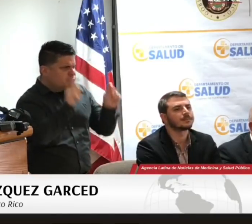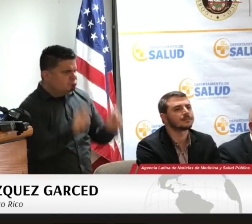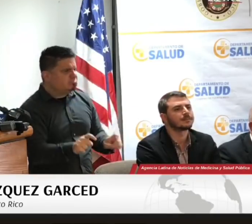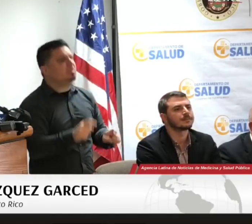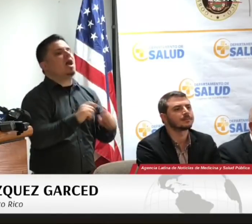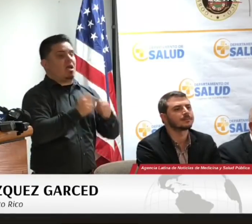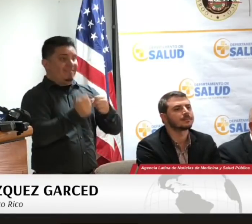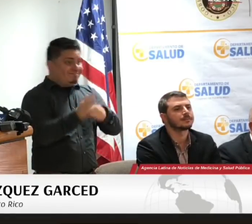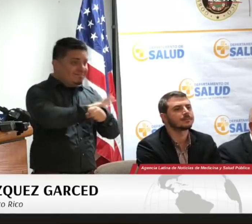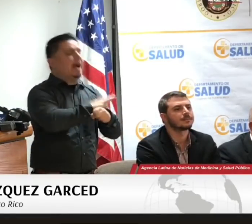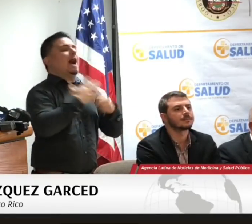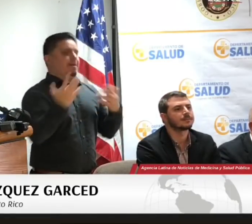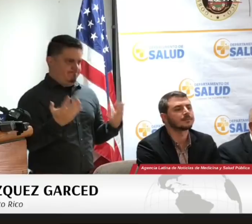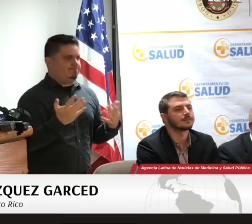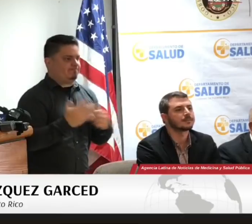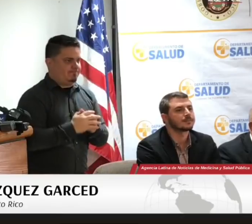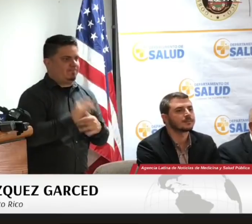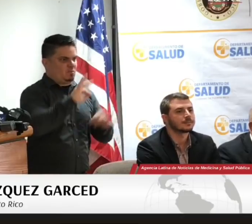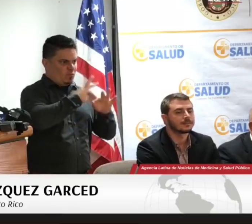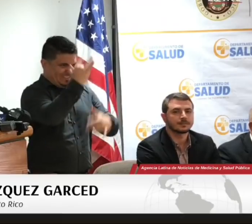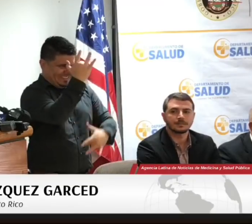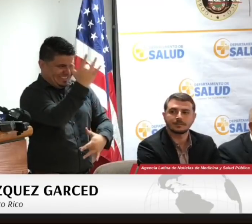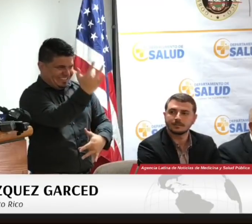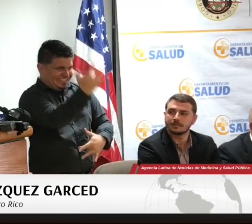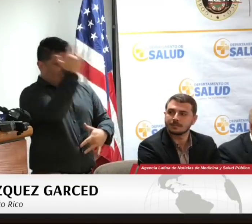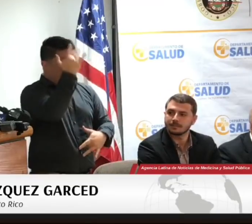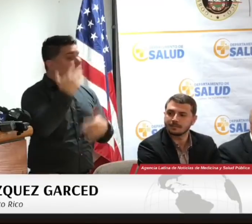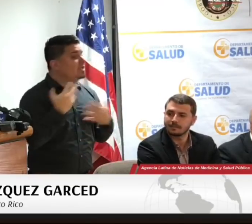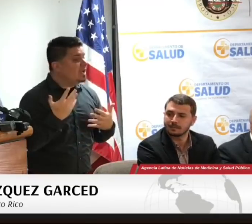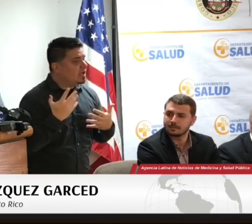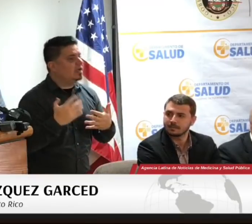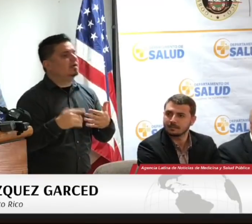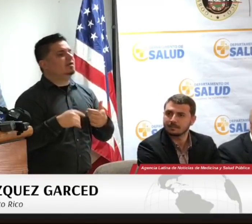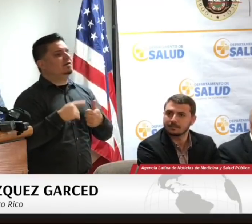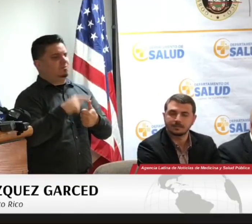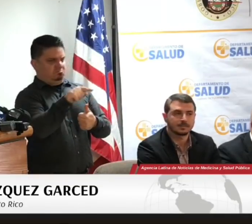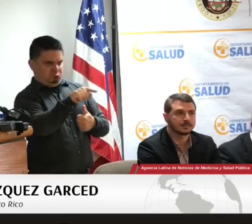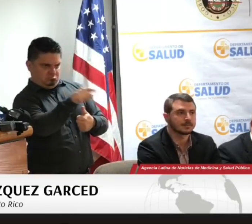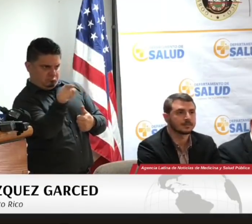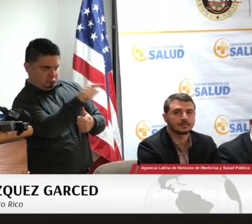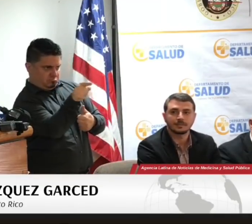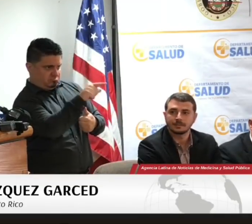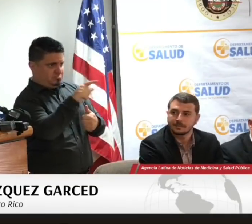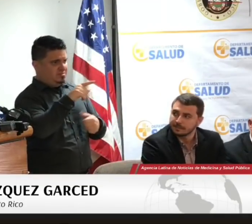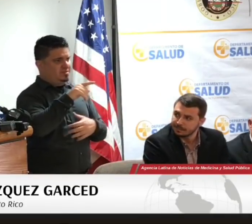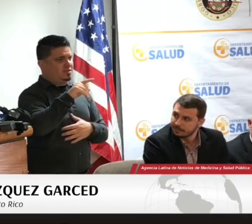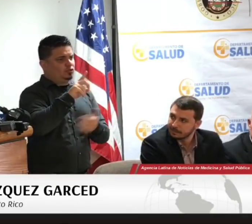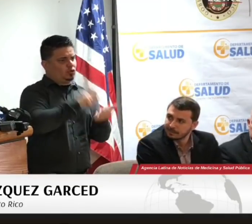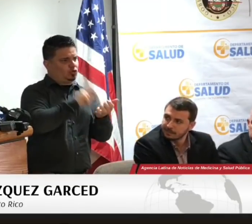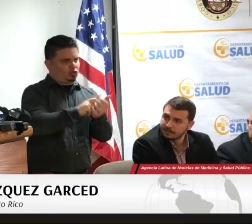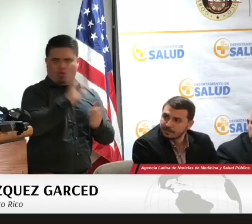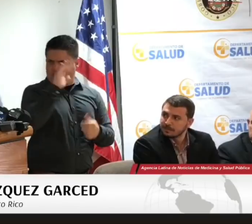todas maneras, yo voy a dejar a la epidemióloga para que ella pueda abundar con relación a eso. Hola, doctora. Sí, claro.